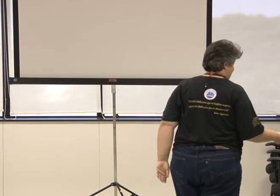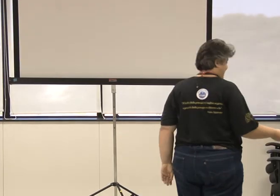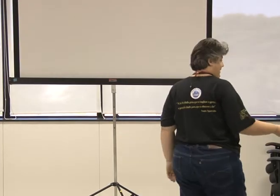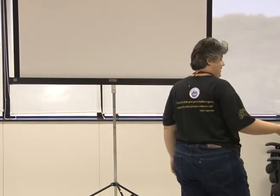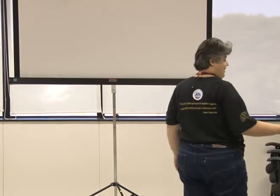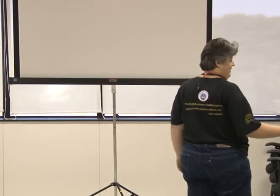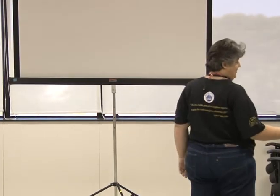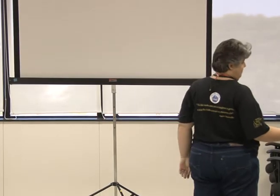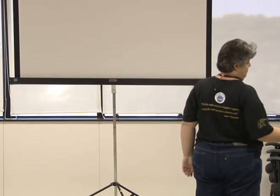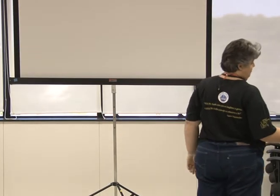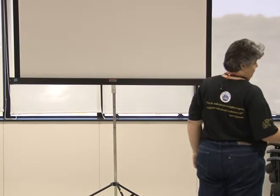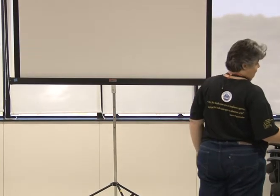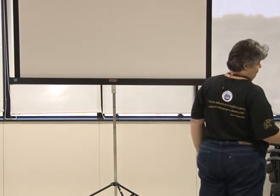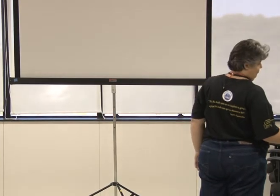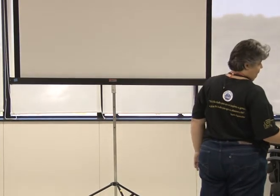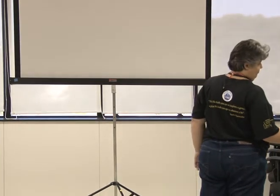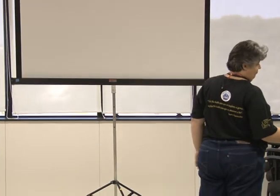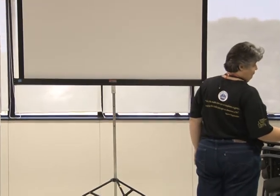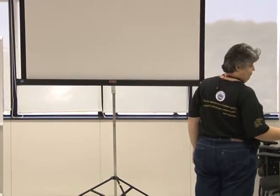As duas. Eu posso